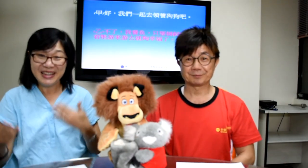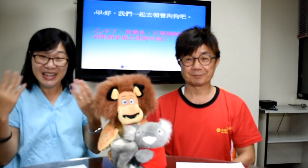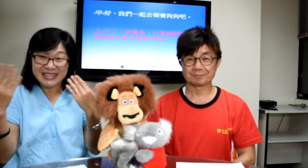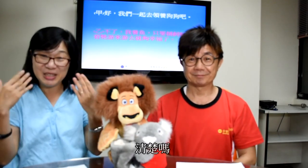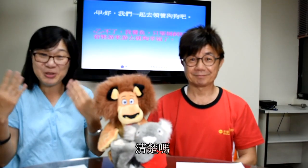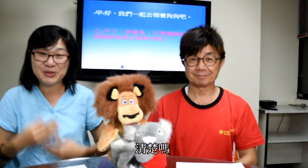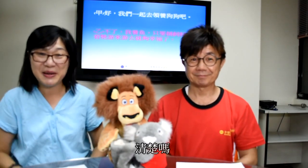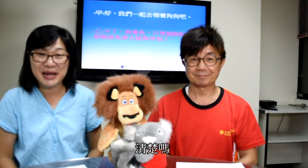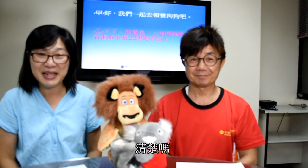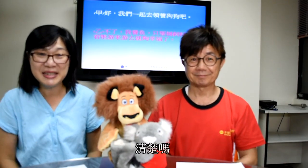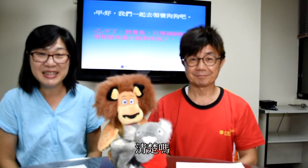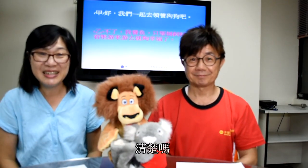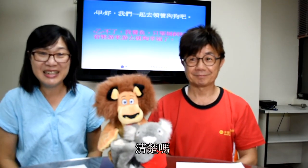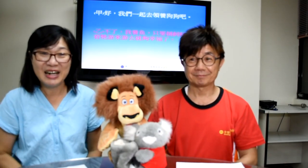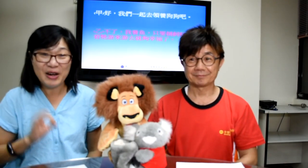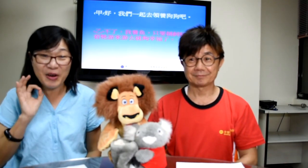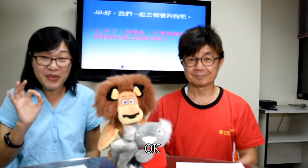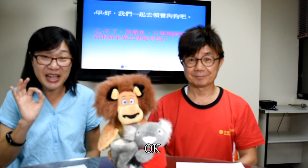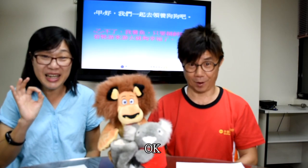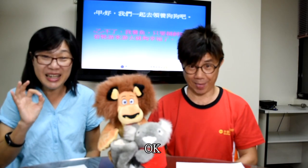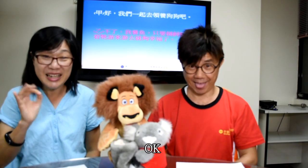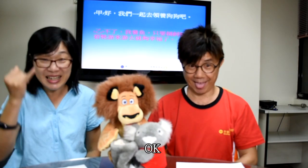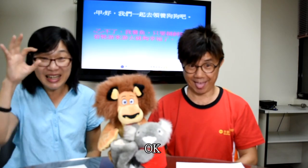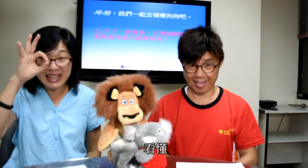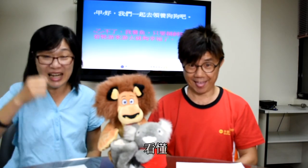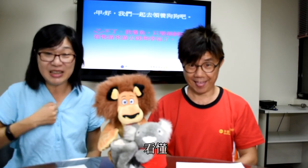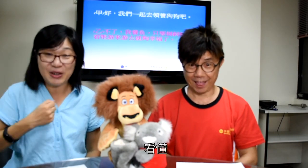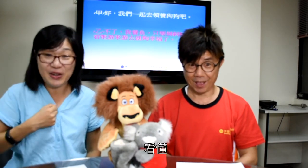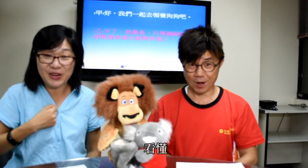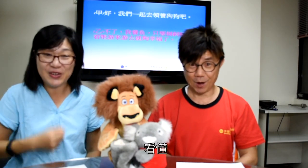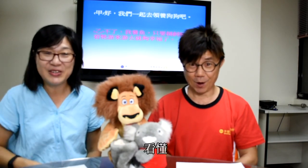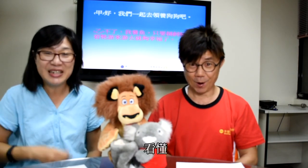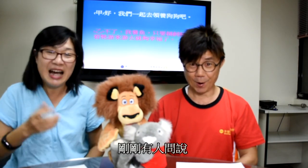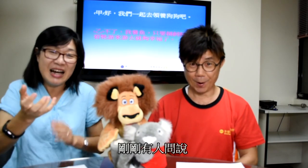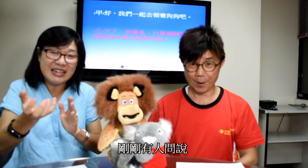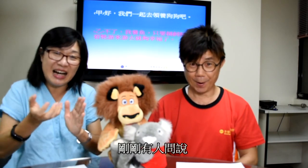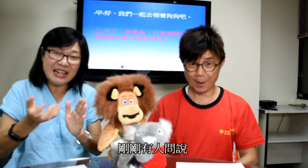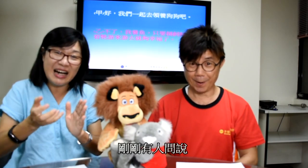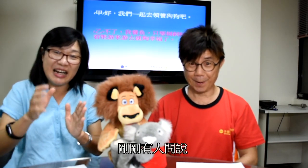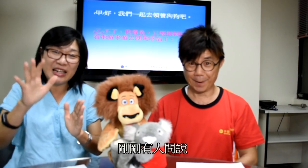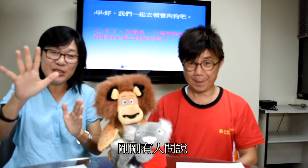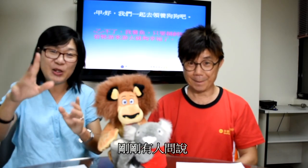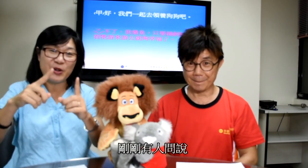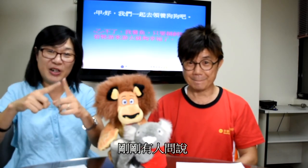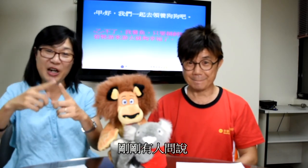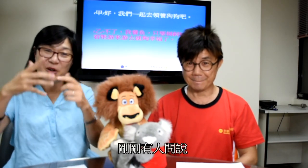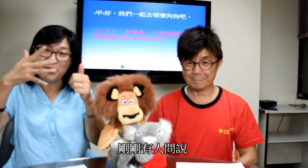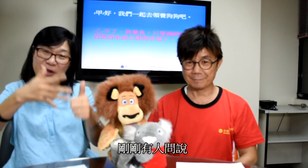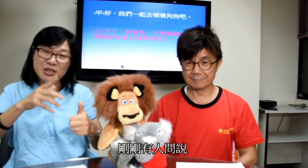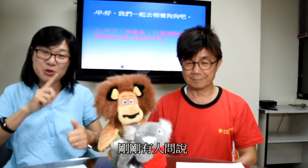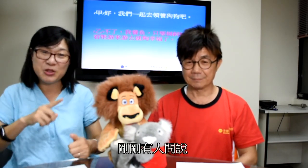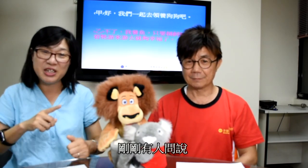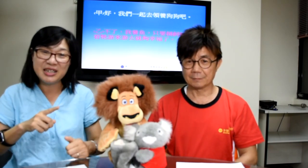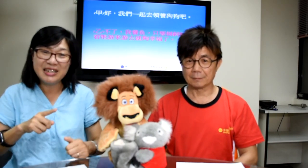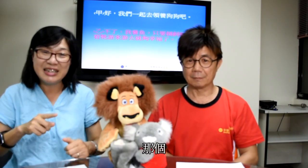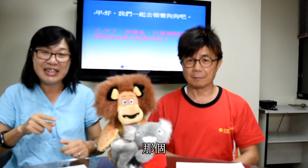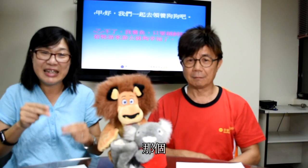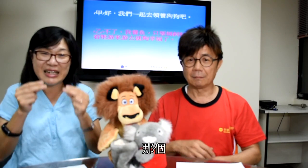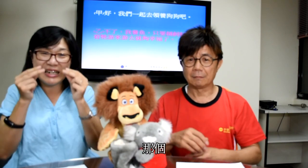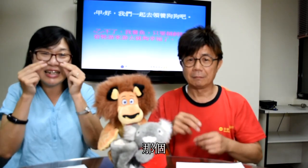了。清楚吗？ OK， 看懂。刚刚有人问说那个